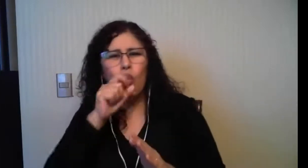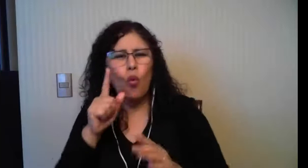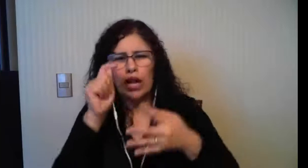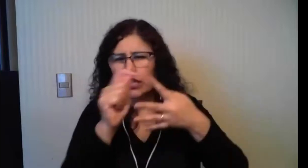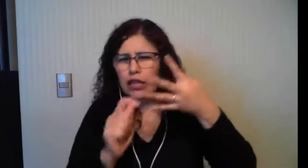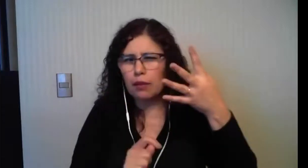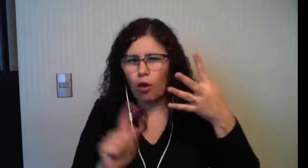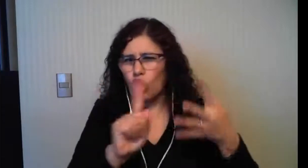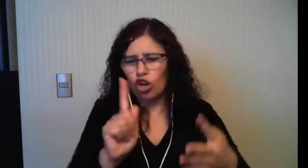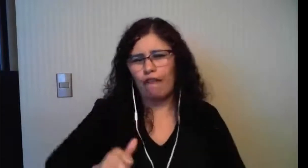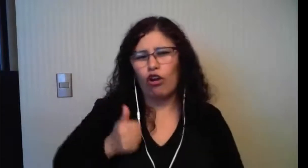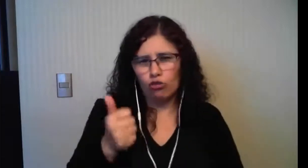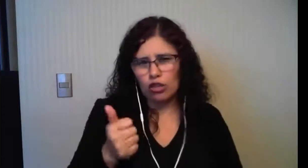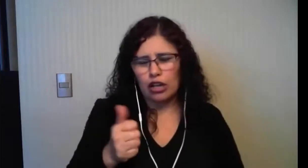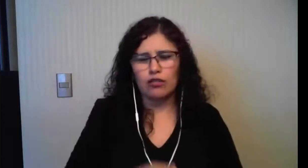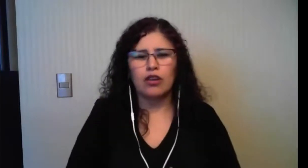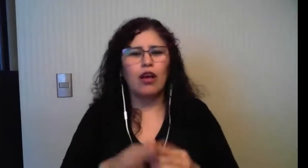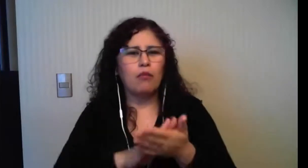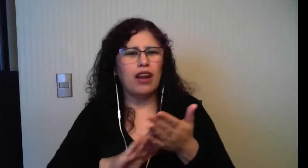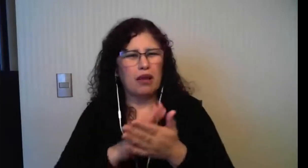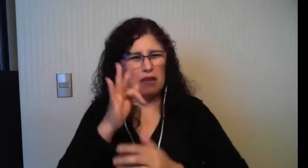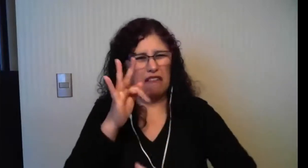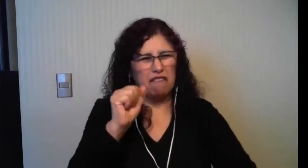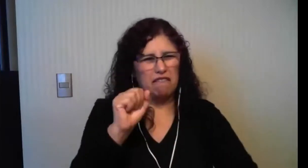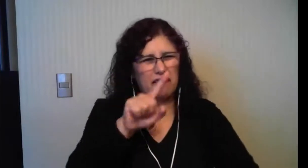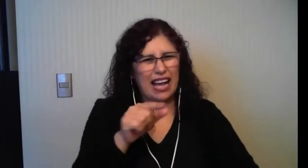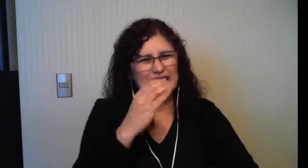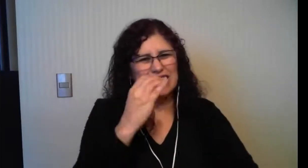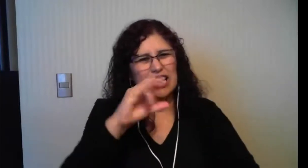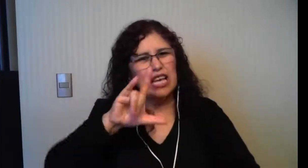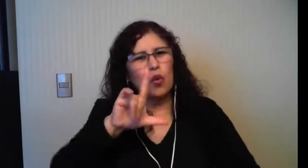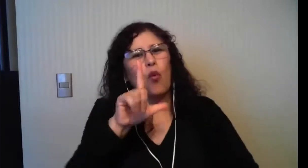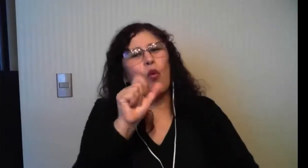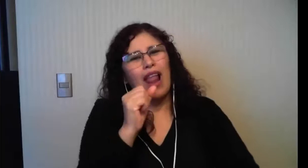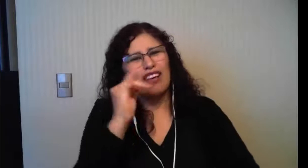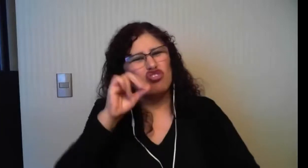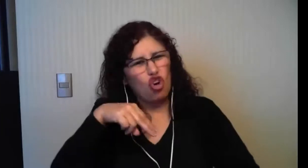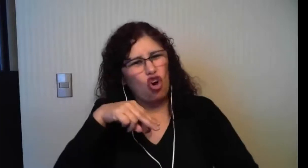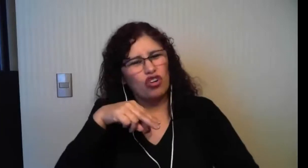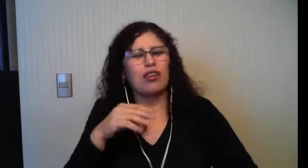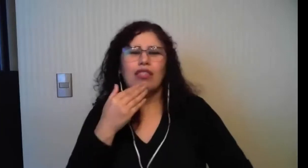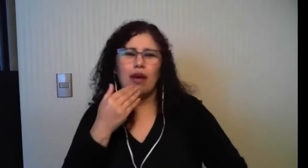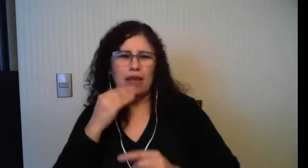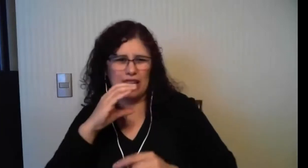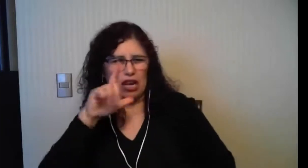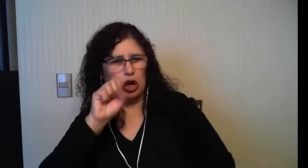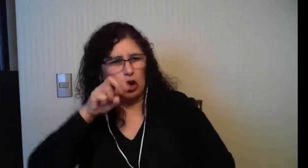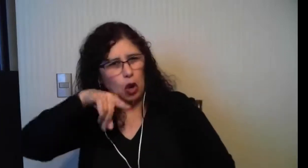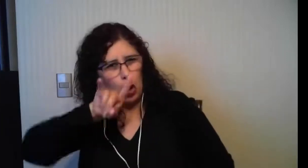movimientos involuntarios. Pues ya hay fasciculaciones, hay clonus,